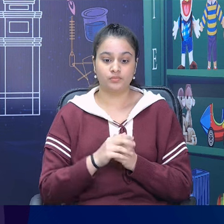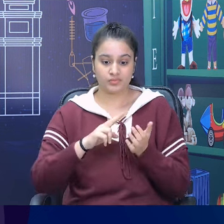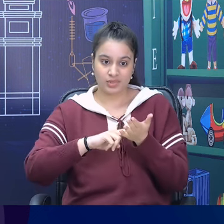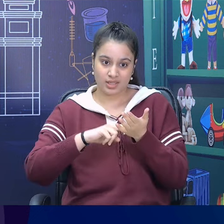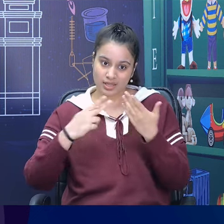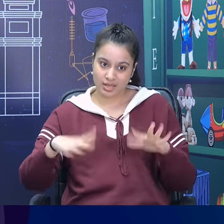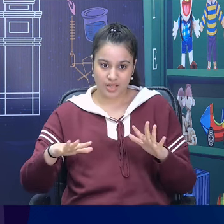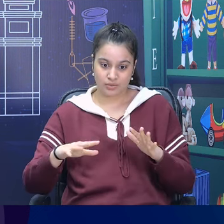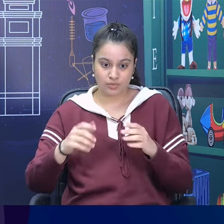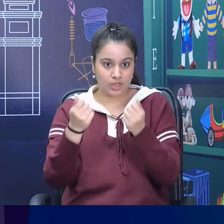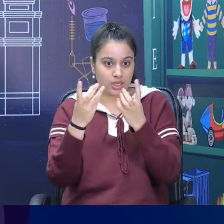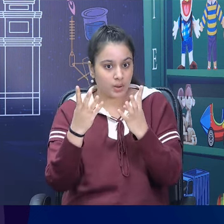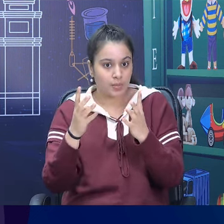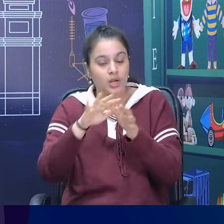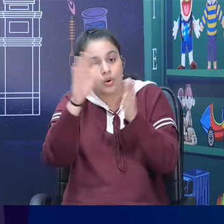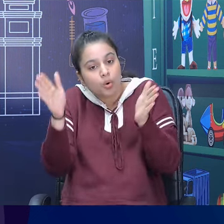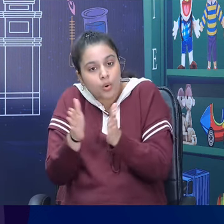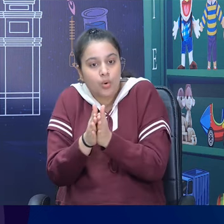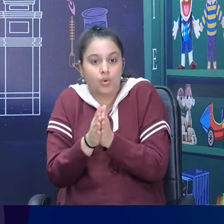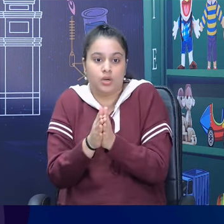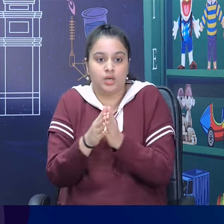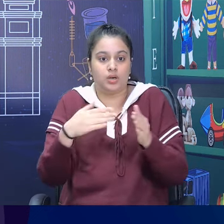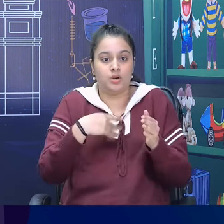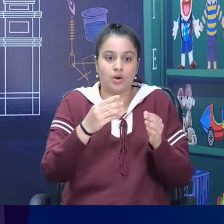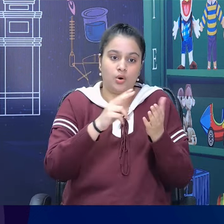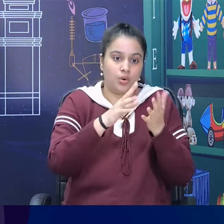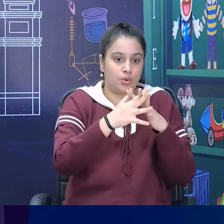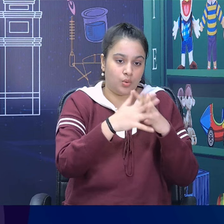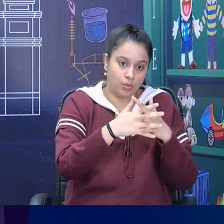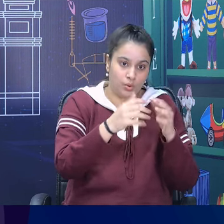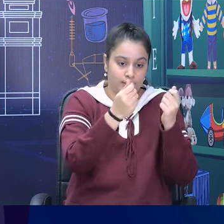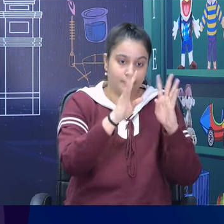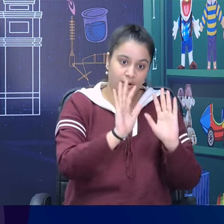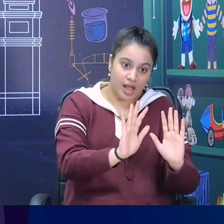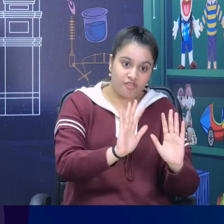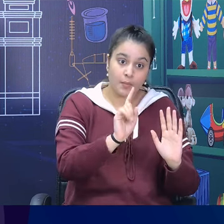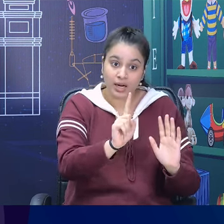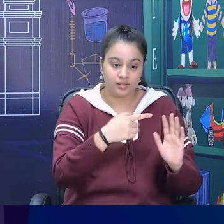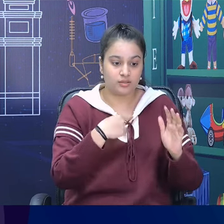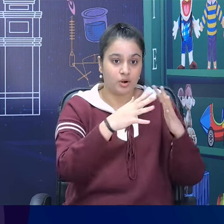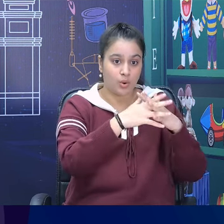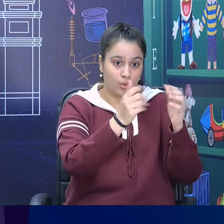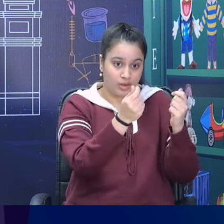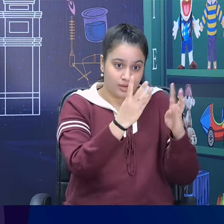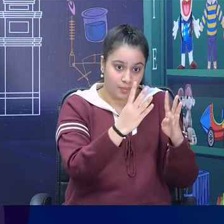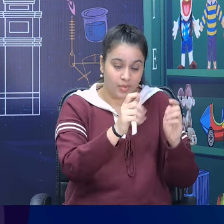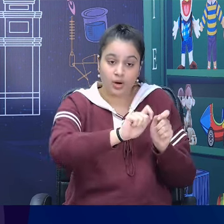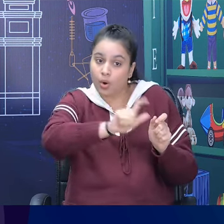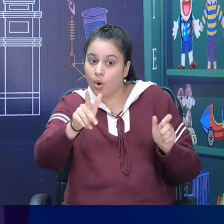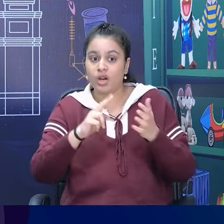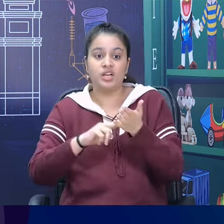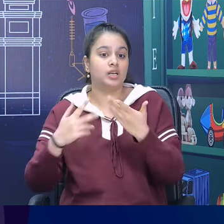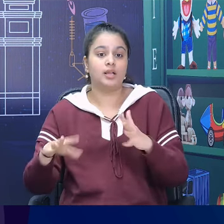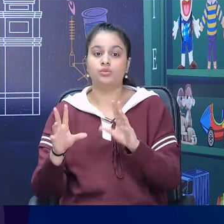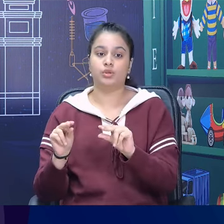नंबर तो इस वेन डायग्राम की हेल्प से हम बच्चे को बता सकते हैं कि हर एक नेचुरल नंबर एक होल नंबर होता है क्योंकि होल नंबर आपके स्टार्ट होते हैं रो देन